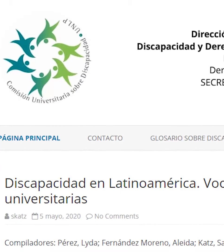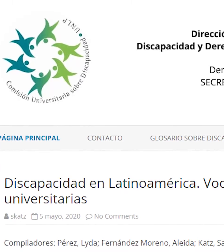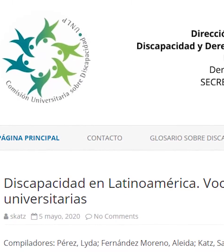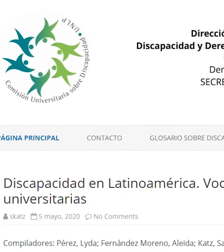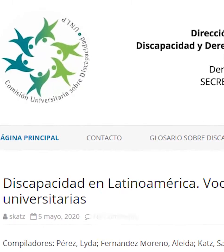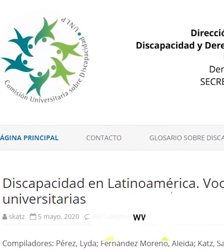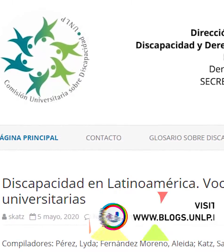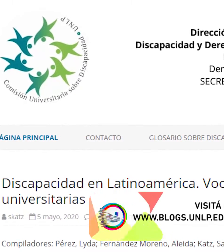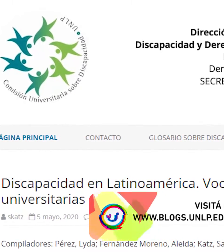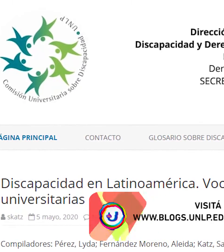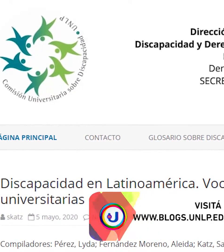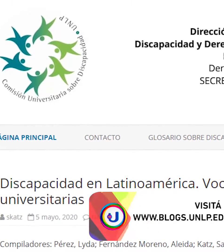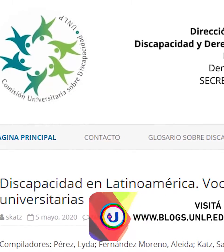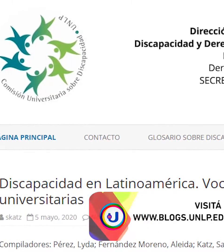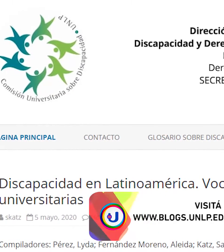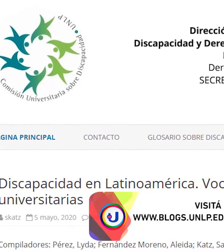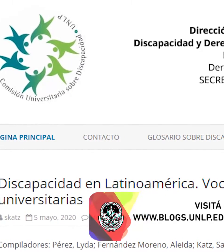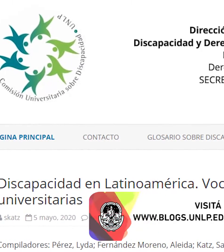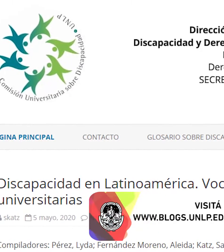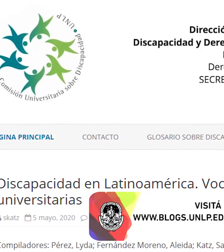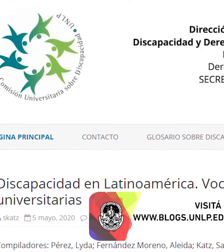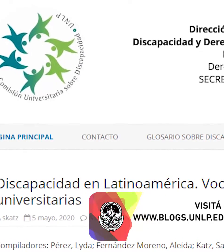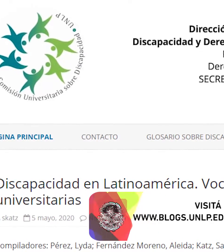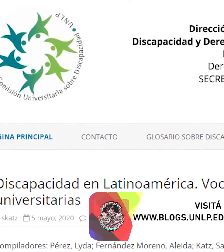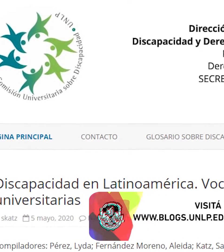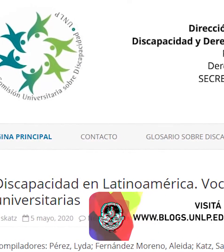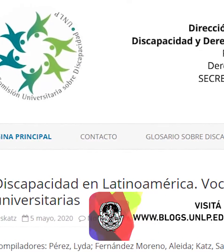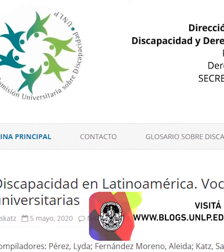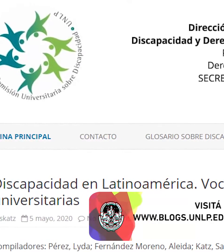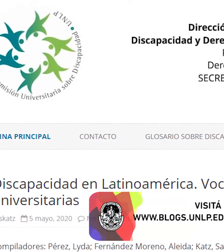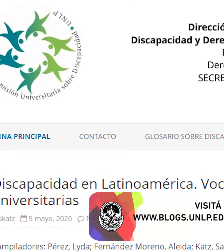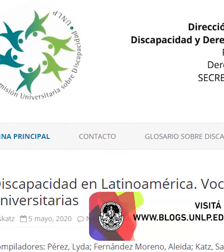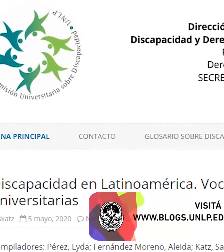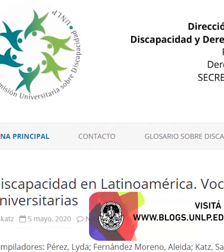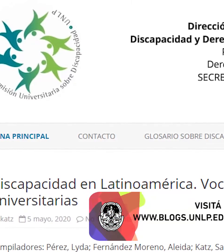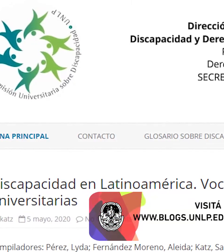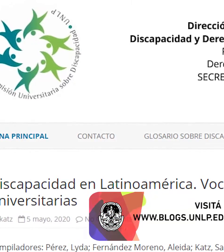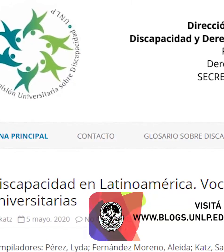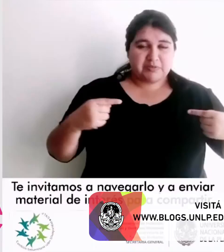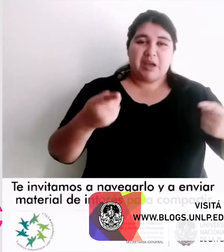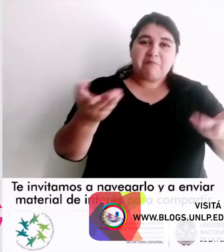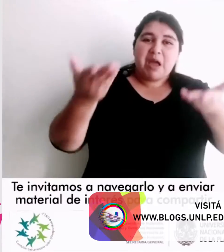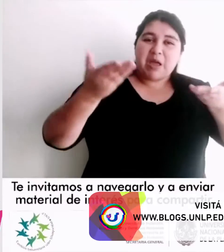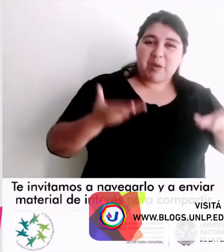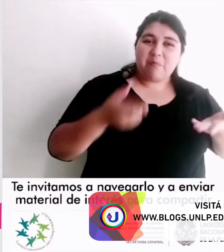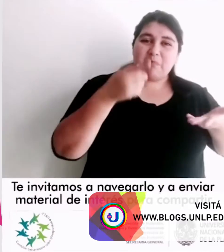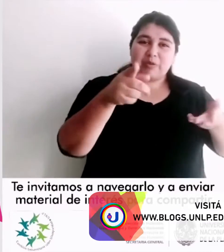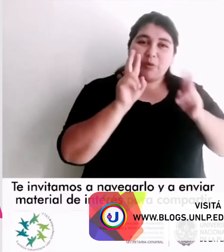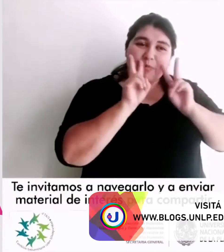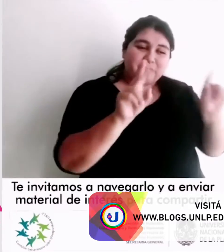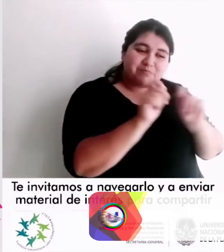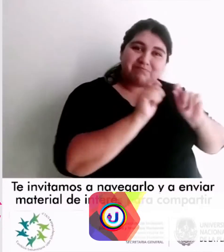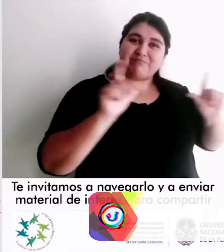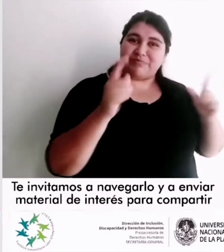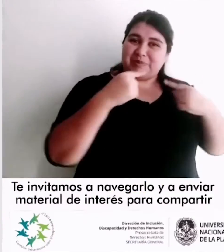es un blog que está abierto para seguir enriqueciéndose los invito a conocerlo